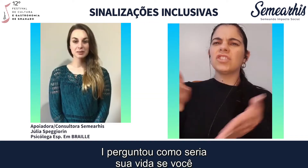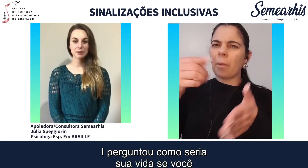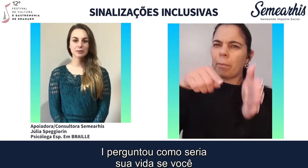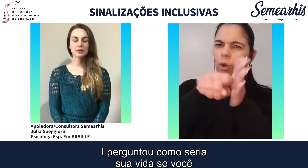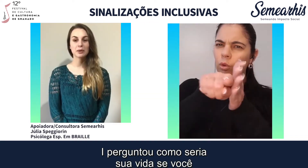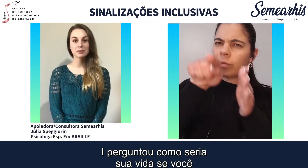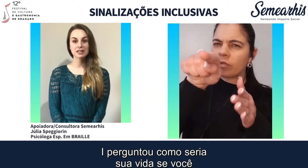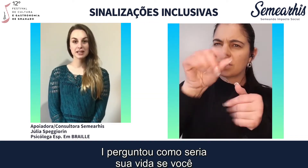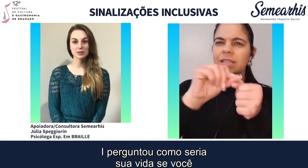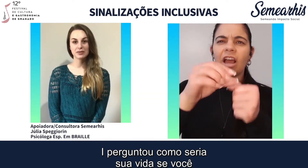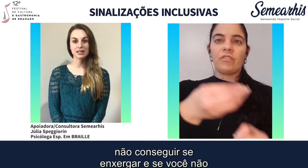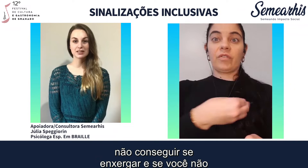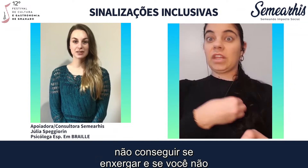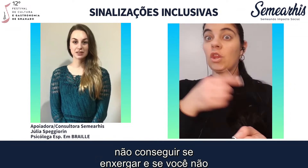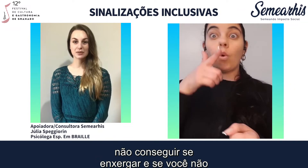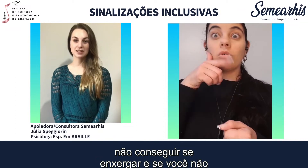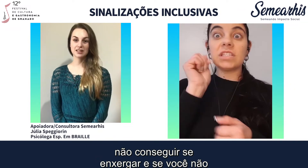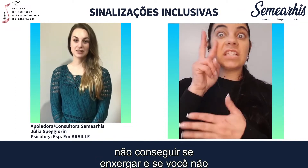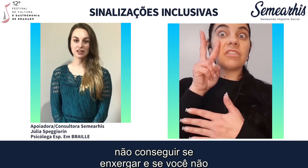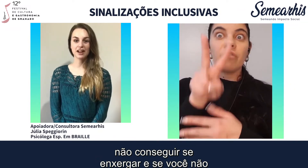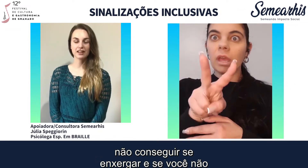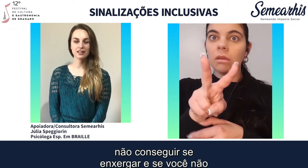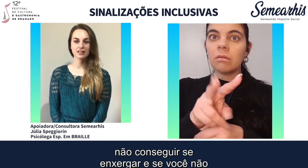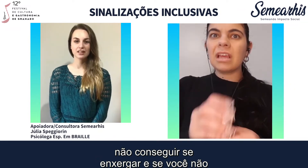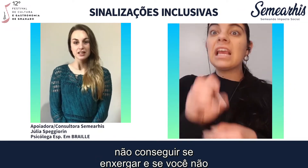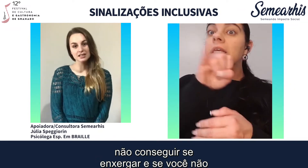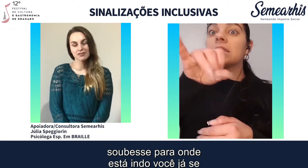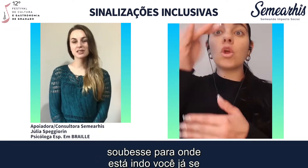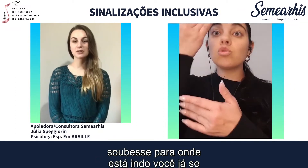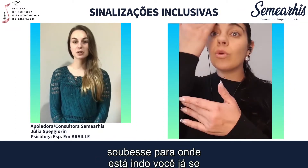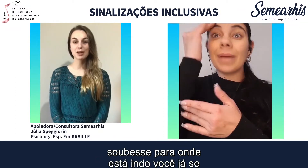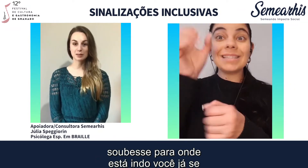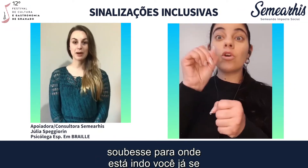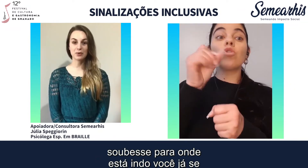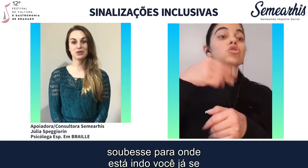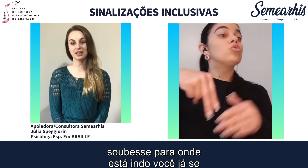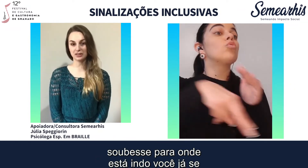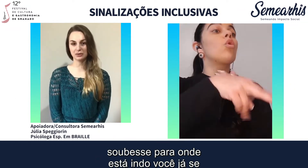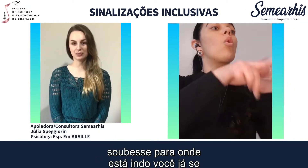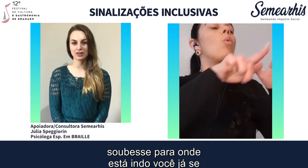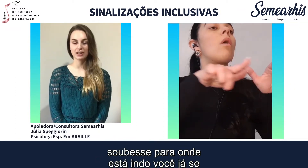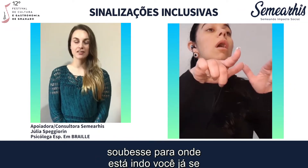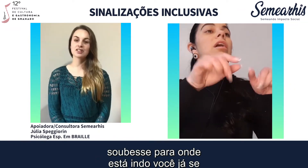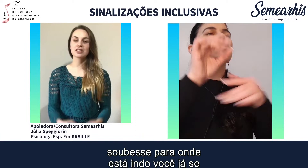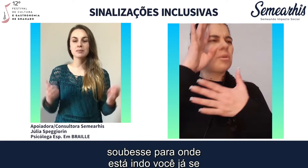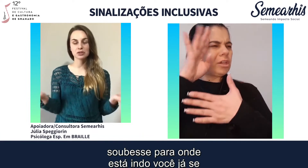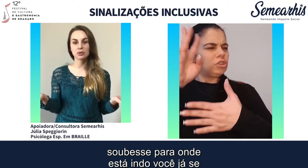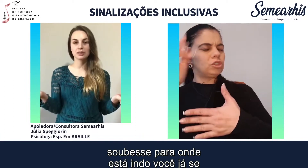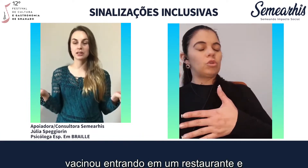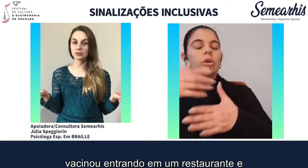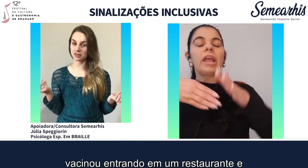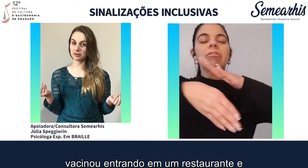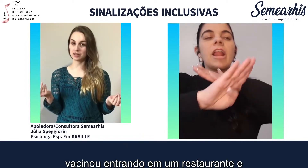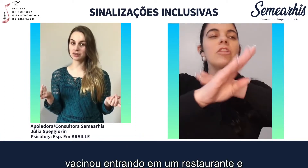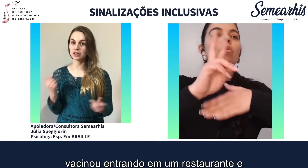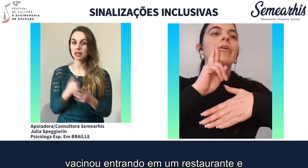Você já se perguntou como seria a sua vida se você não conseguisse enxergar? E se você não soubesse para onde está indo? Você já se imaginou